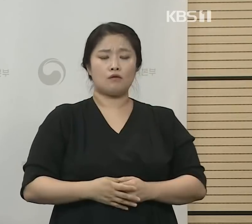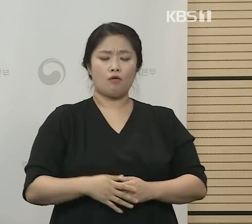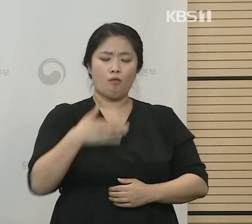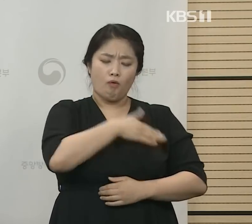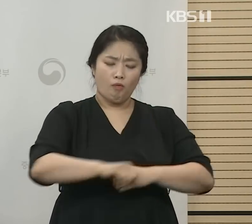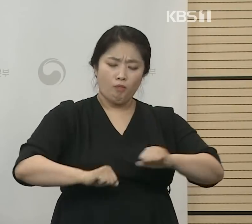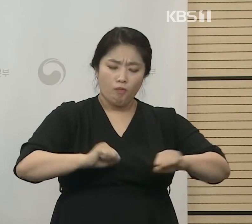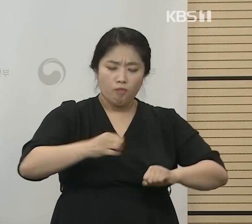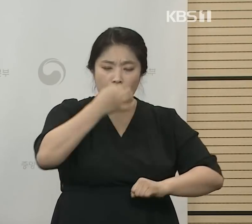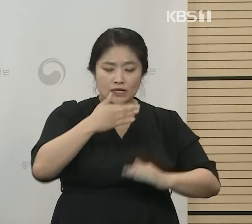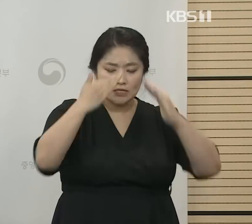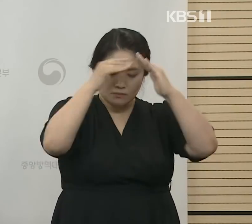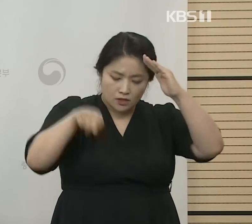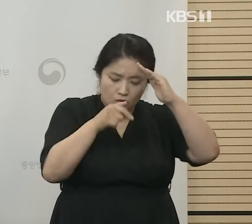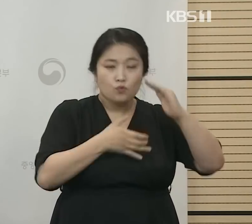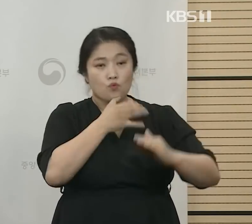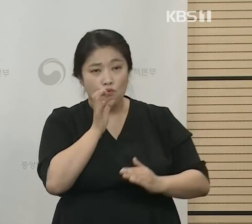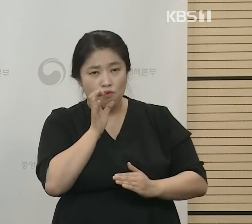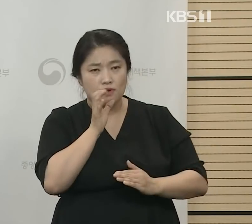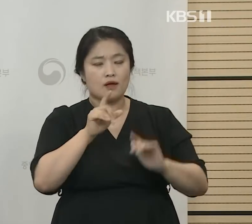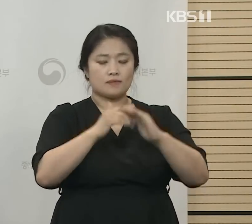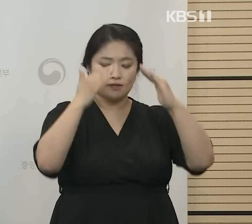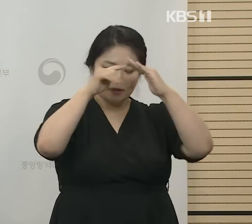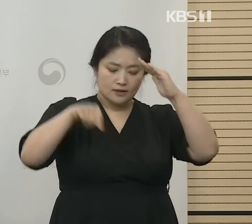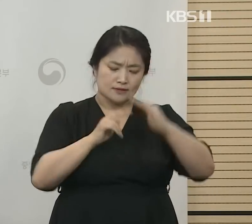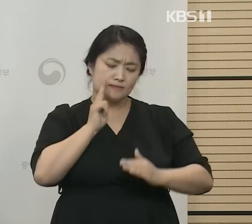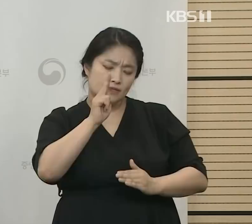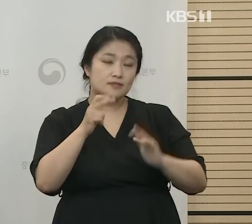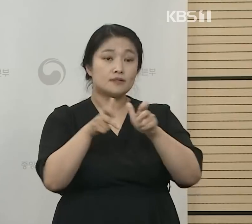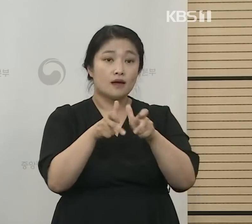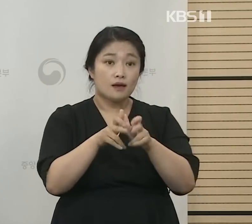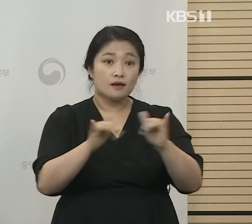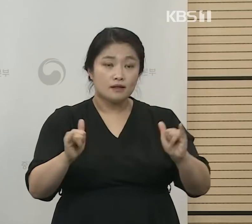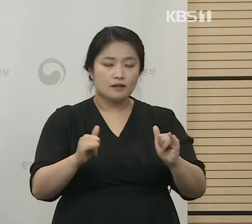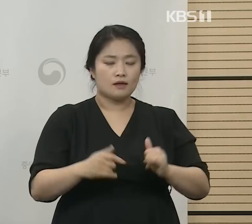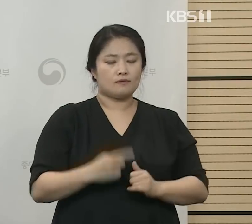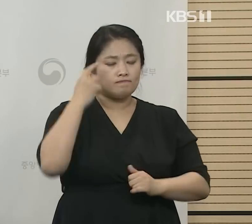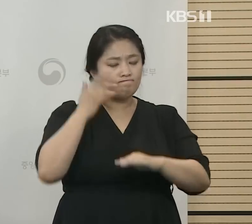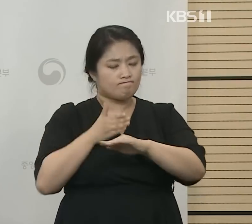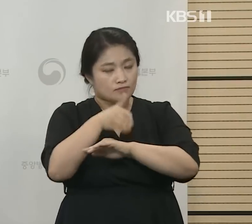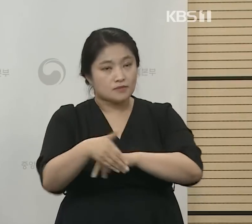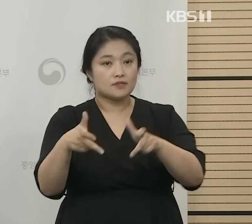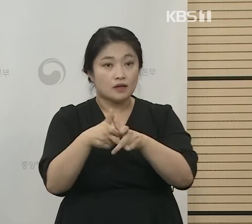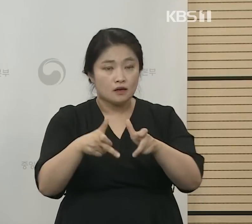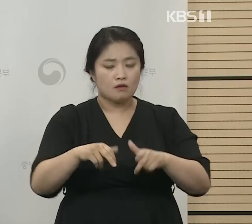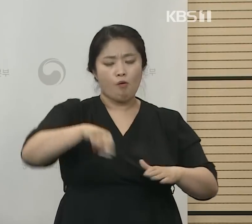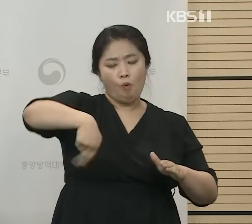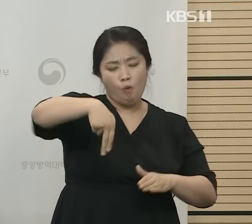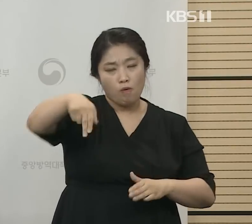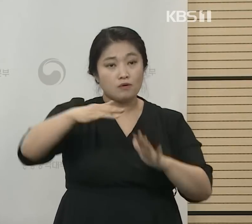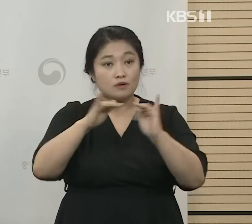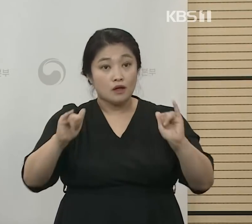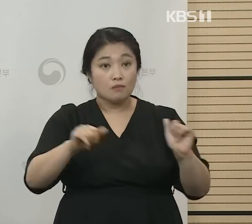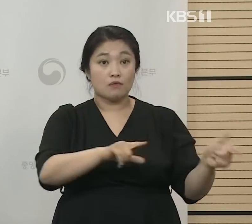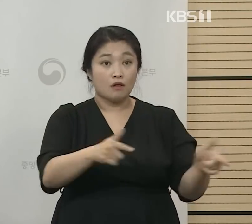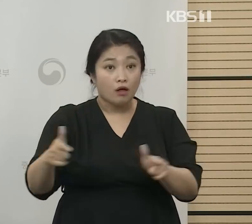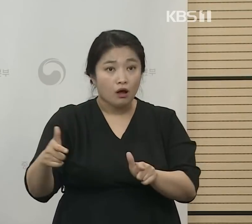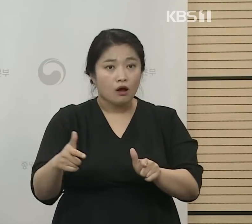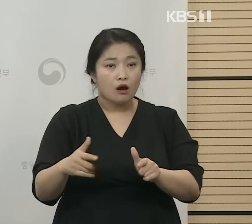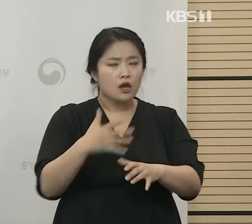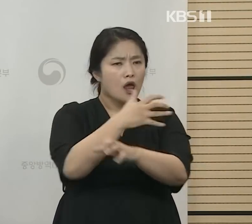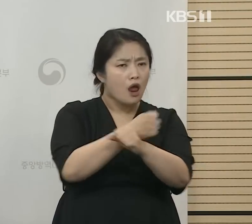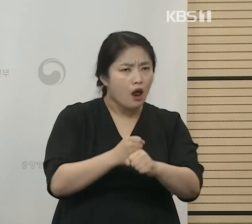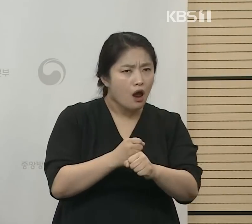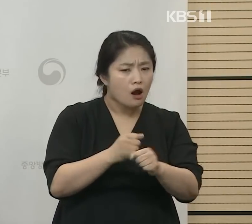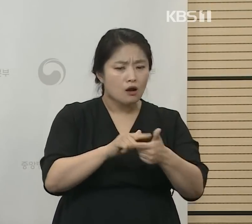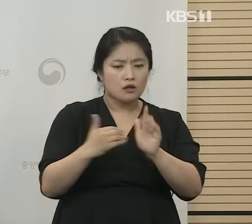거동 불편, 재가 노인, 또 재가 중증 장애인, 그리고 발달 장애인, 노숙인 등과 같이